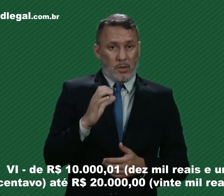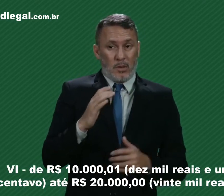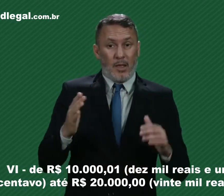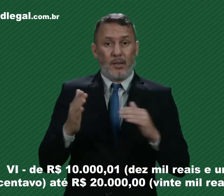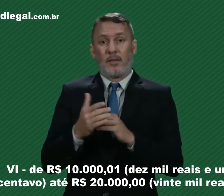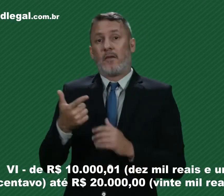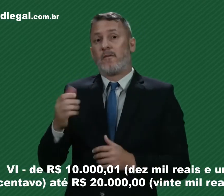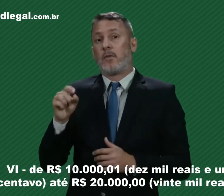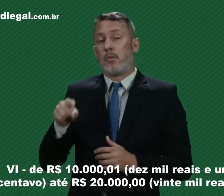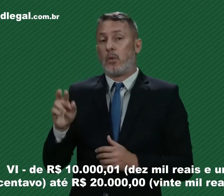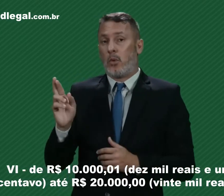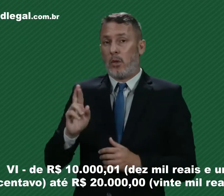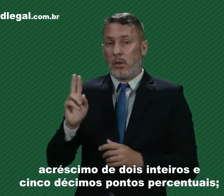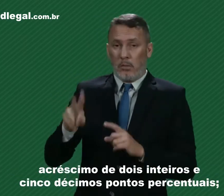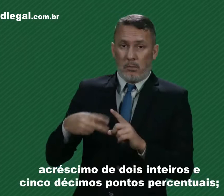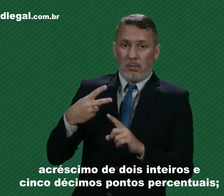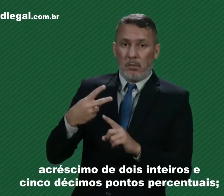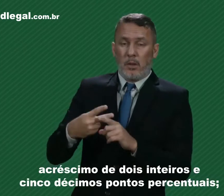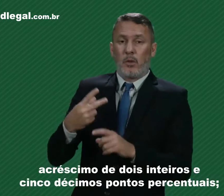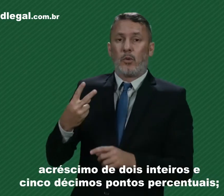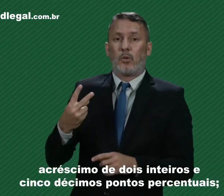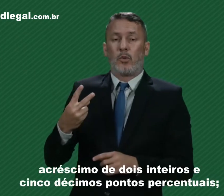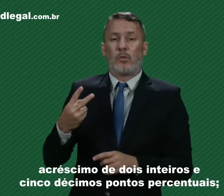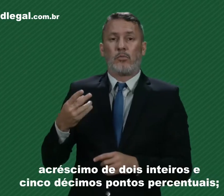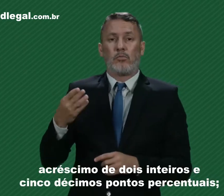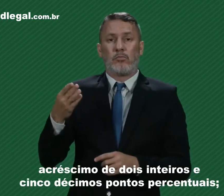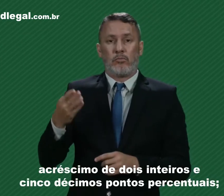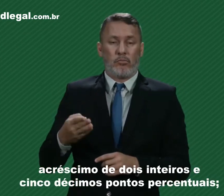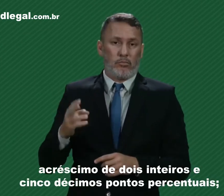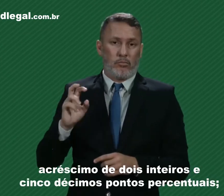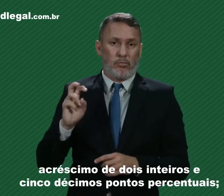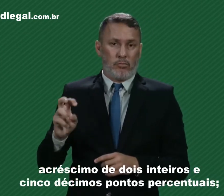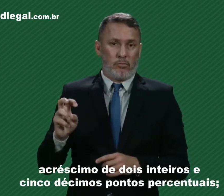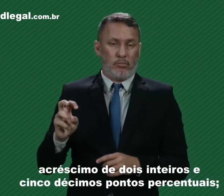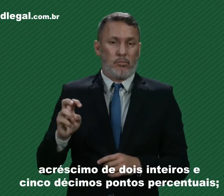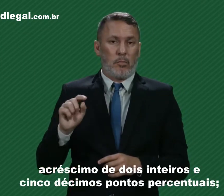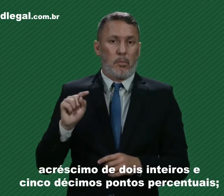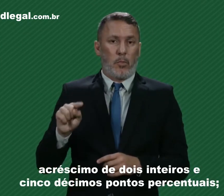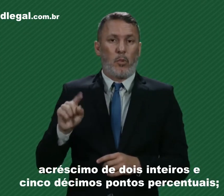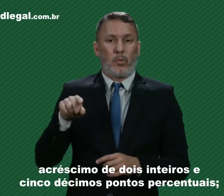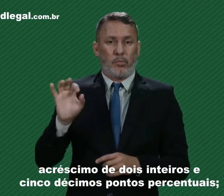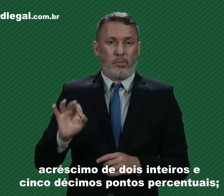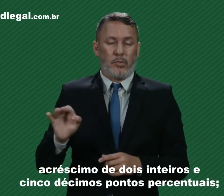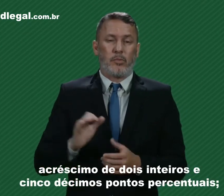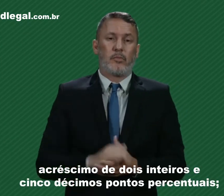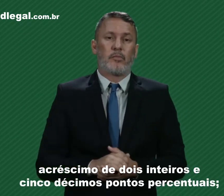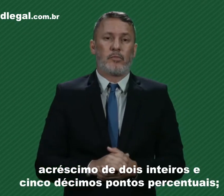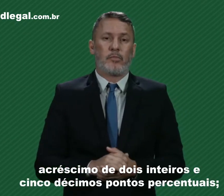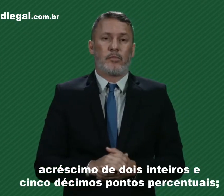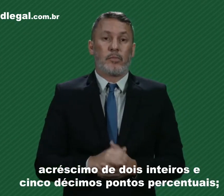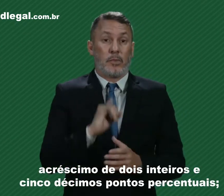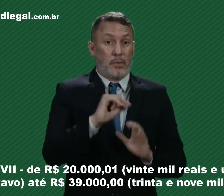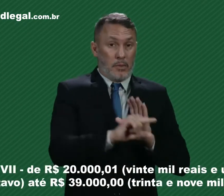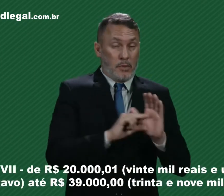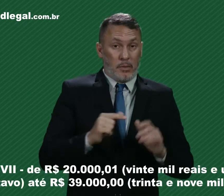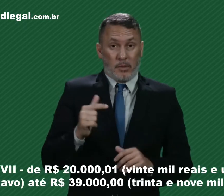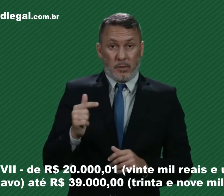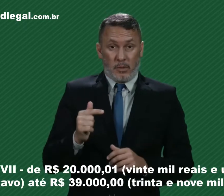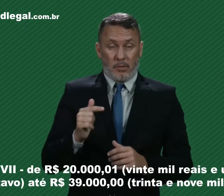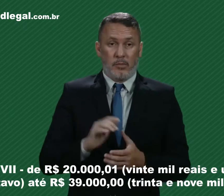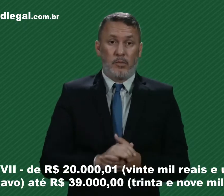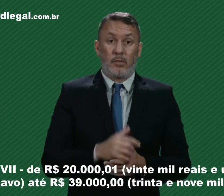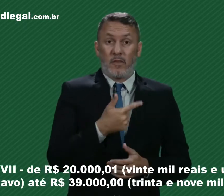10.001 até R$ 20.000, acréscimo de 2 inteiros e 0,5 pontos percentuais.